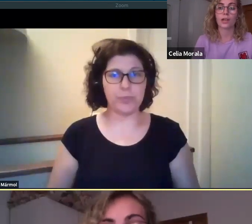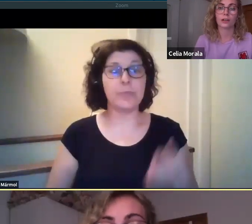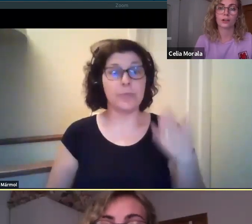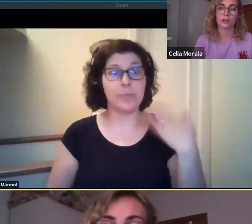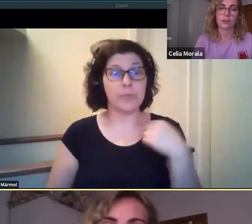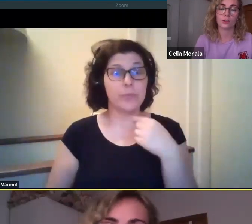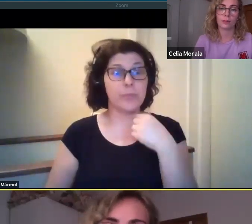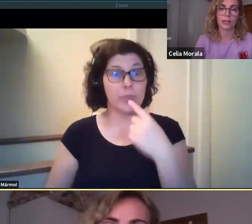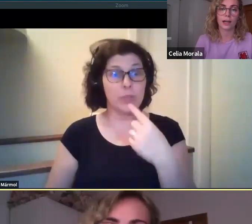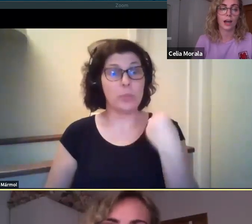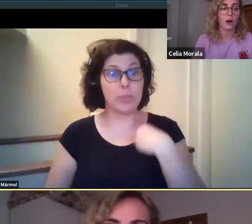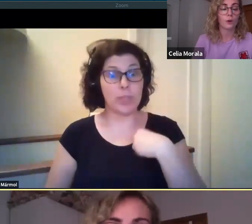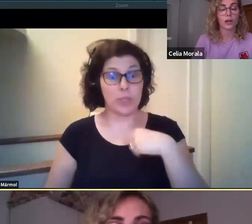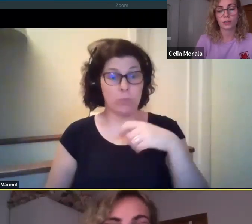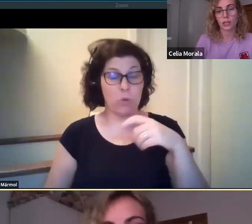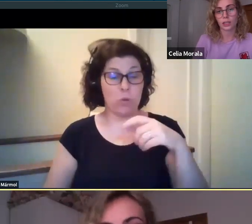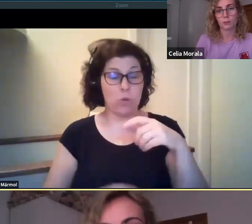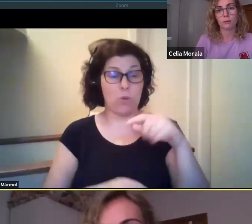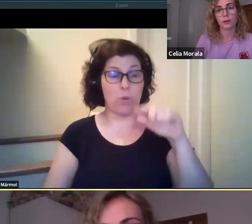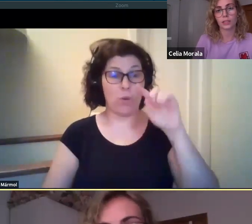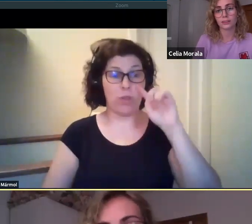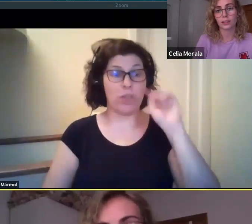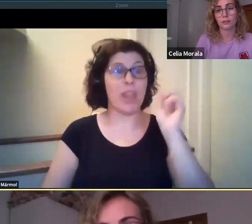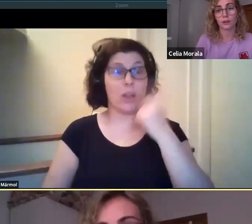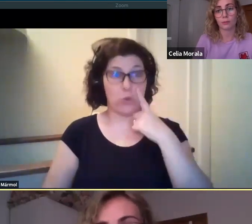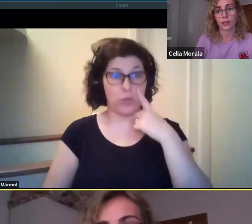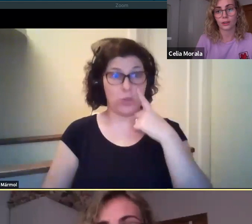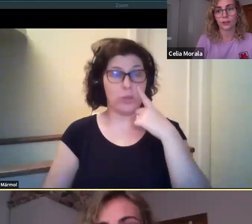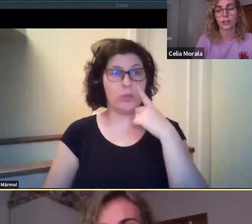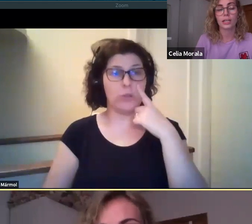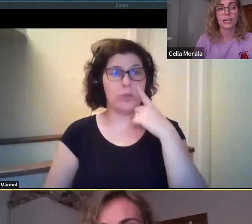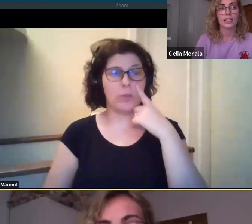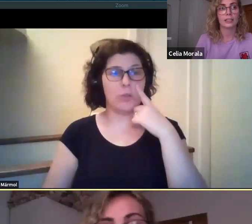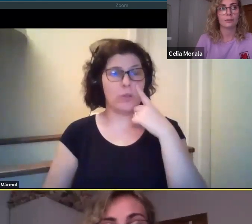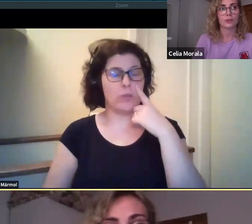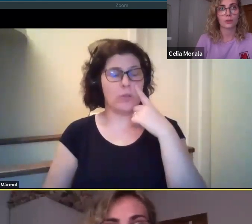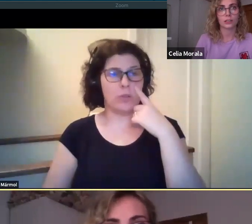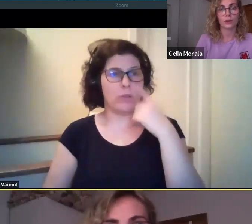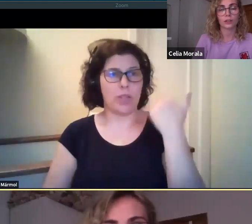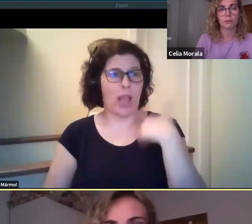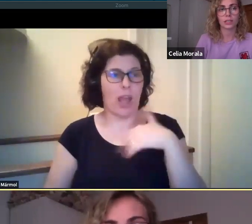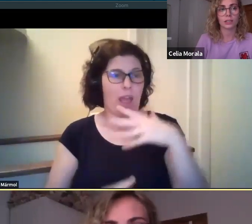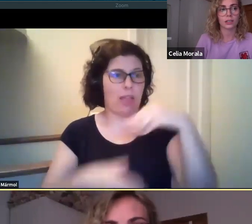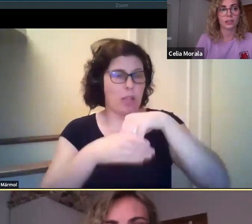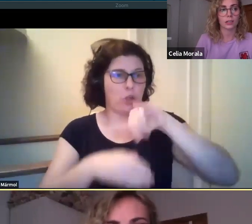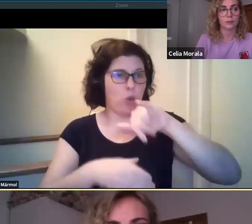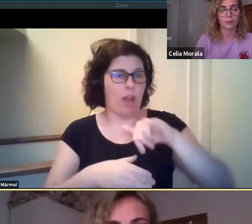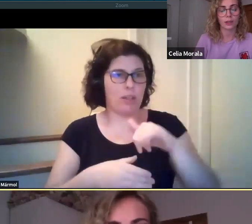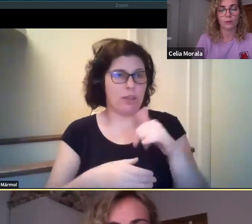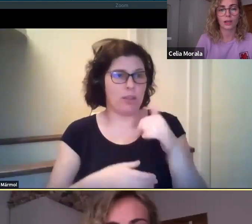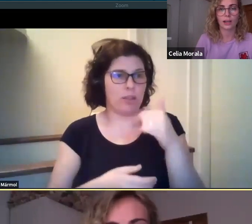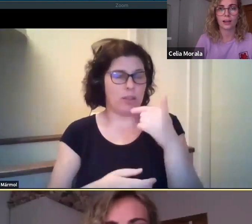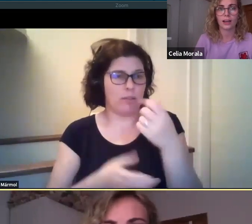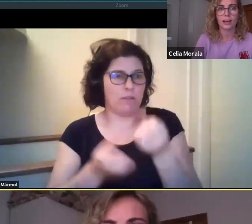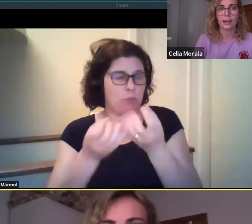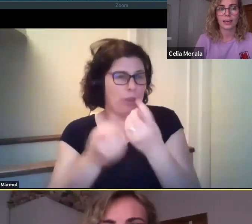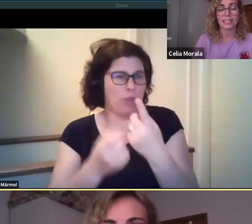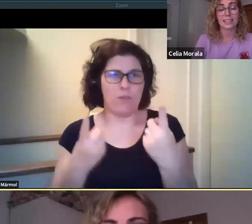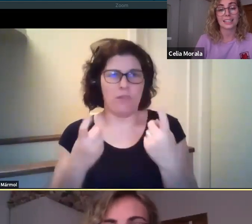propio diagnóstico implica una ausencia muy importante de información y sobre todo también